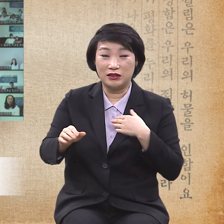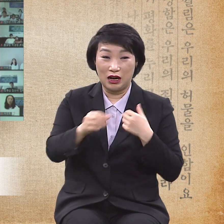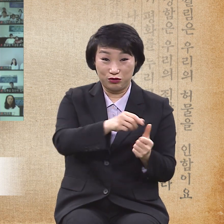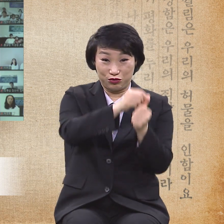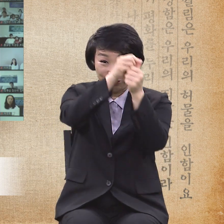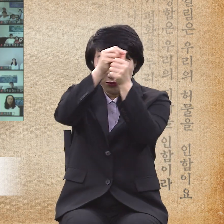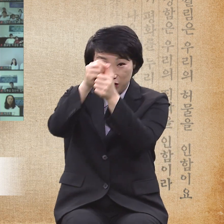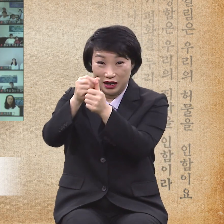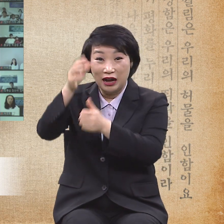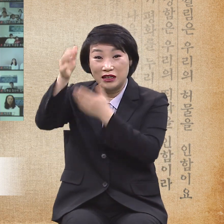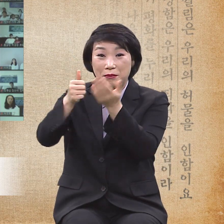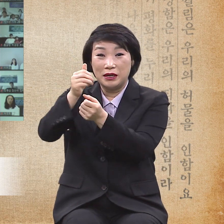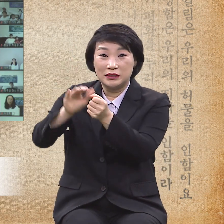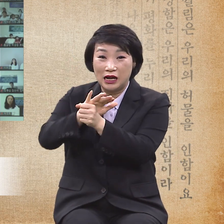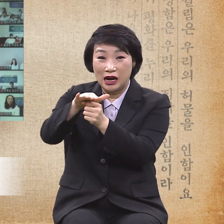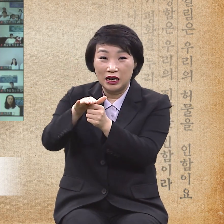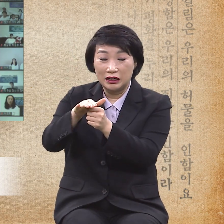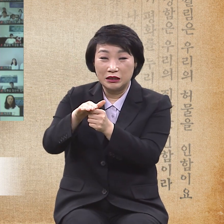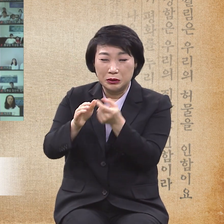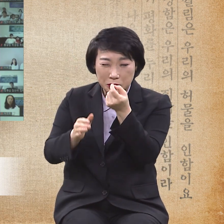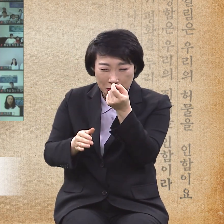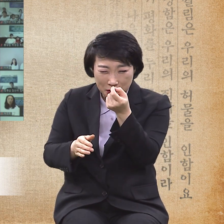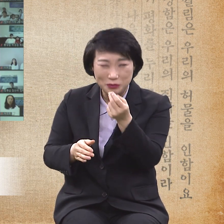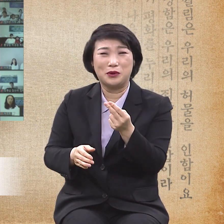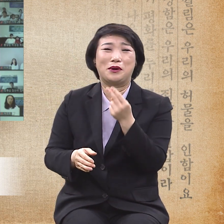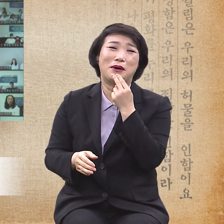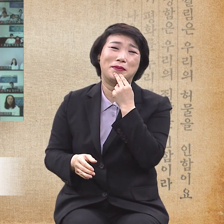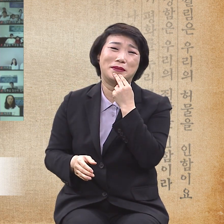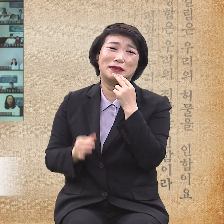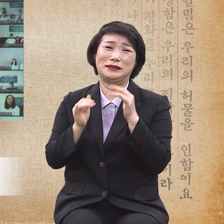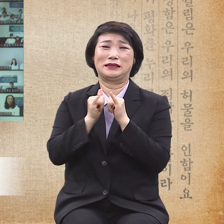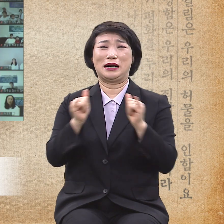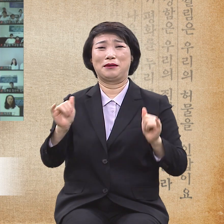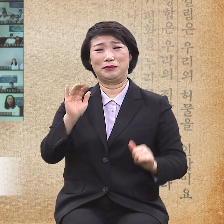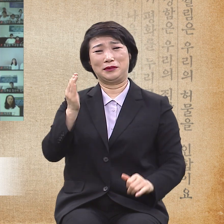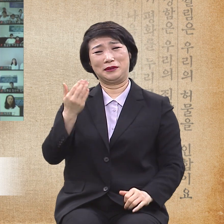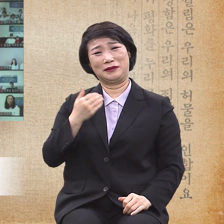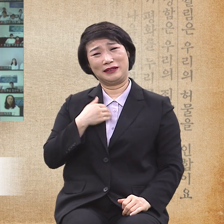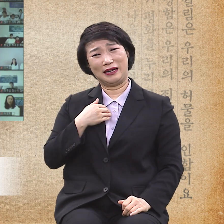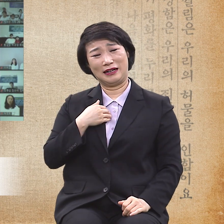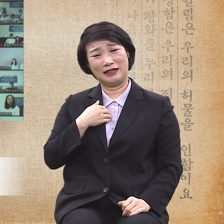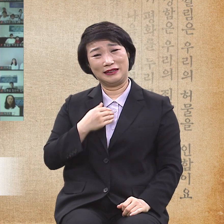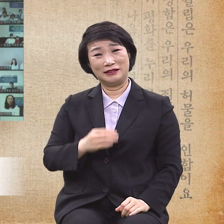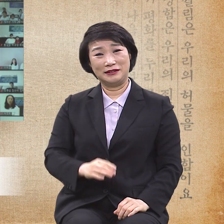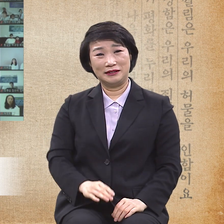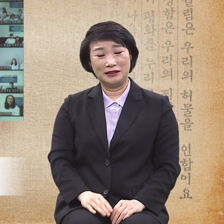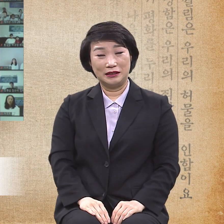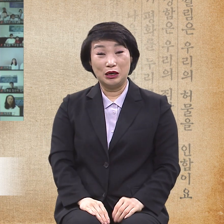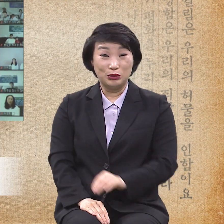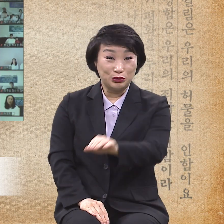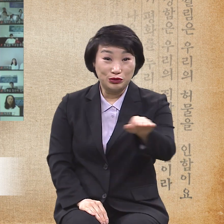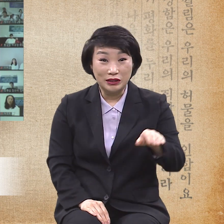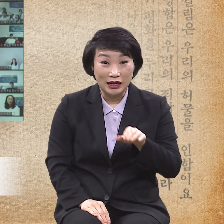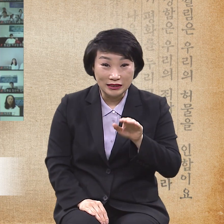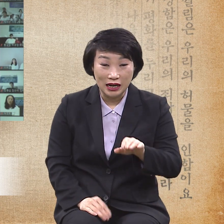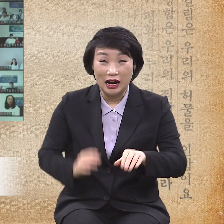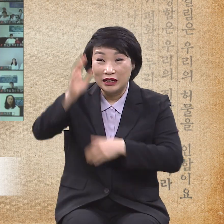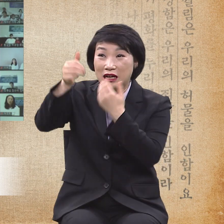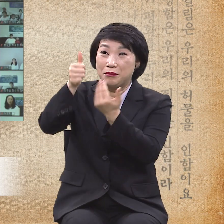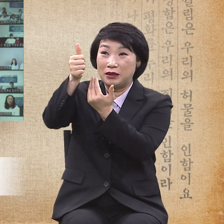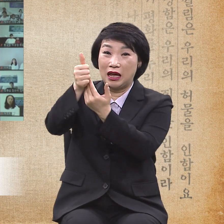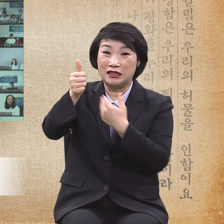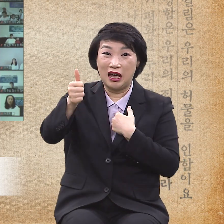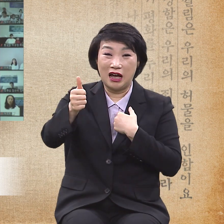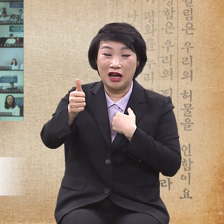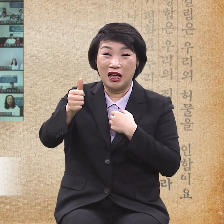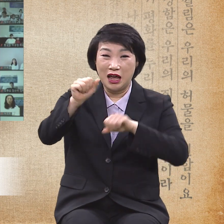나를 구원하신 하나님의 사랑은 찾아볼 수 없는 사람이야. 우리가 얼마나 하나님 앞에